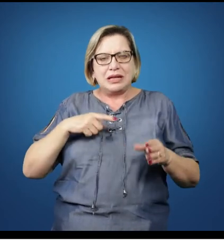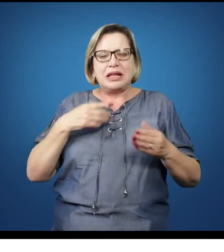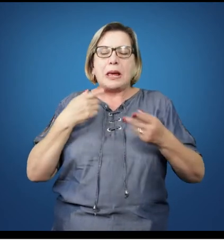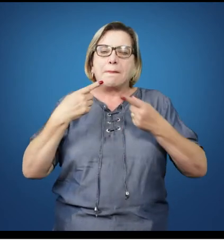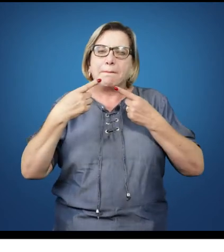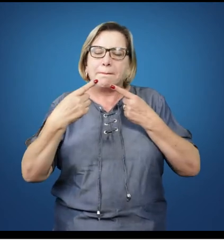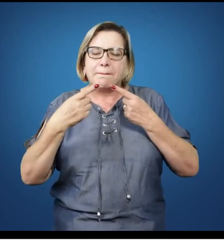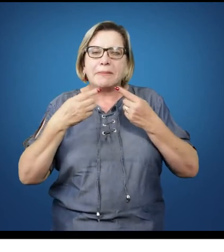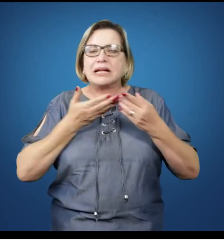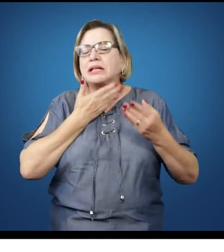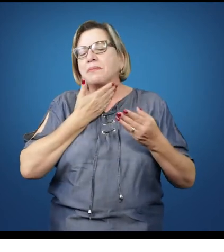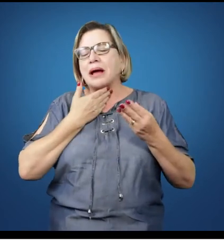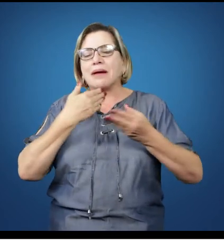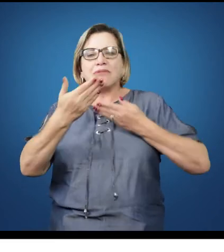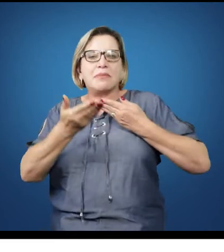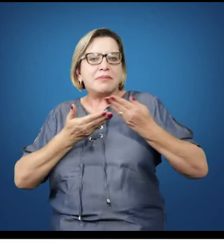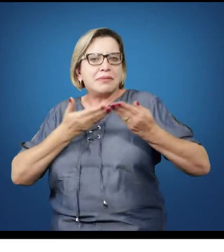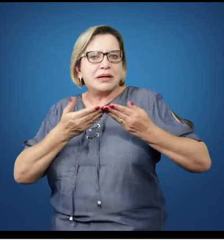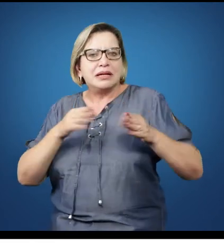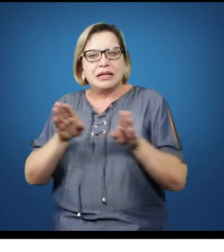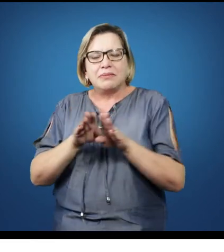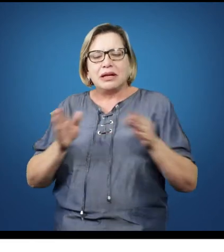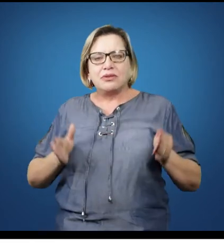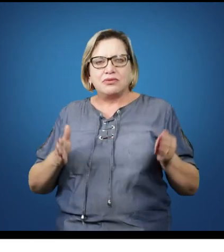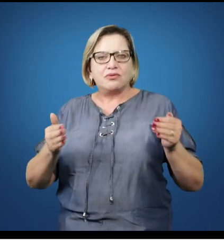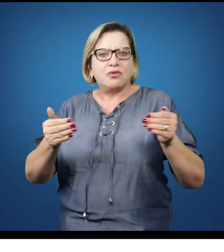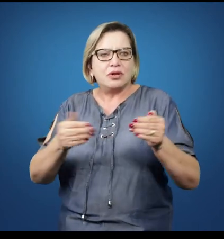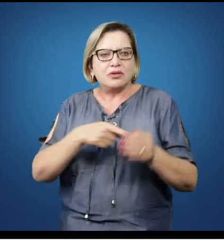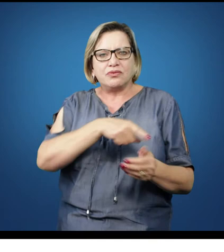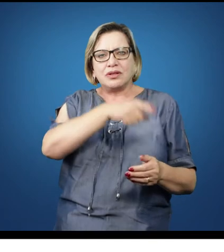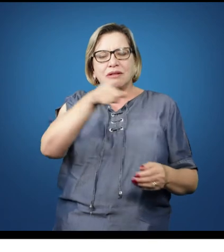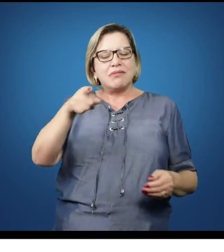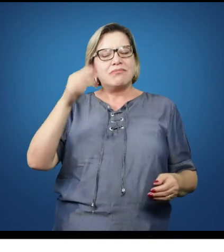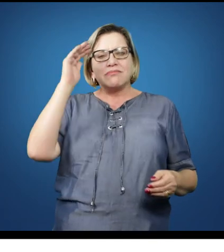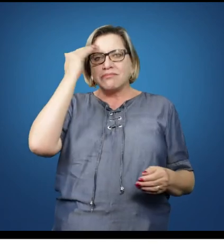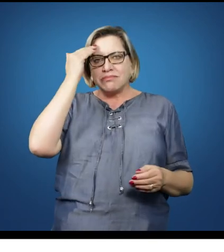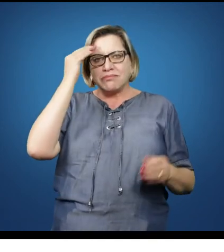nos fóruns Tira Dúvidas, para que vocês entendam e possam